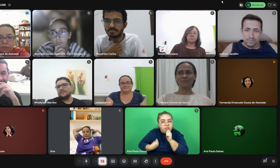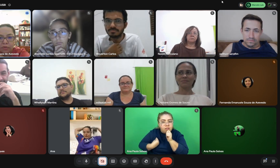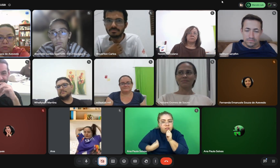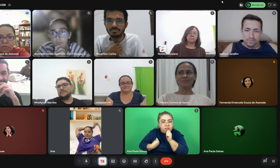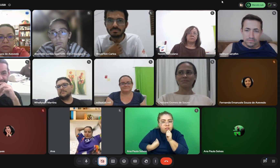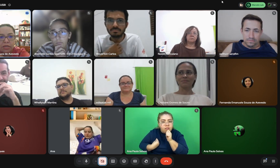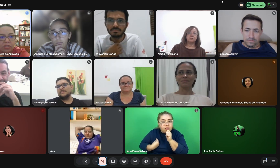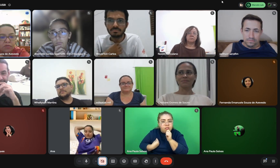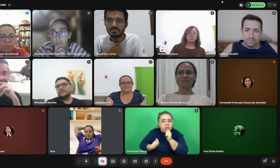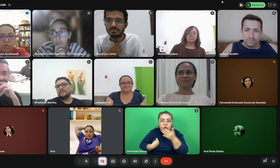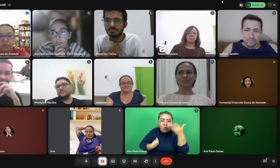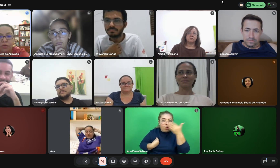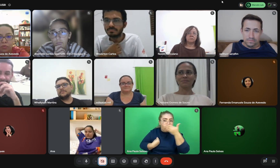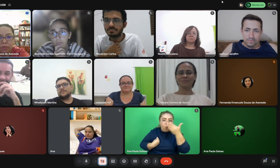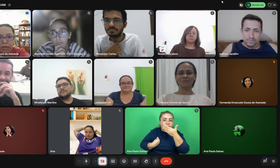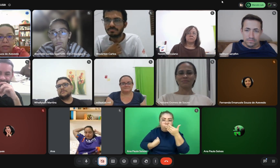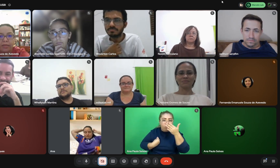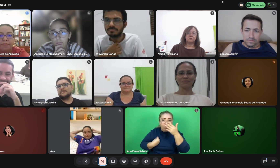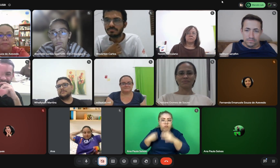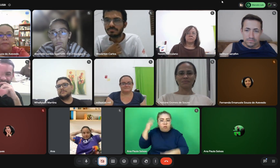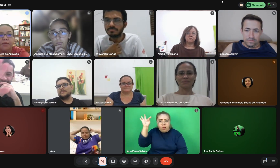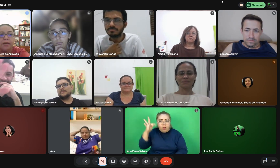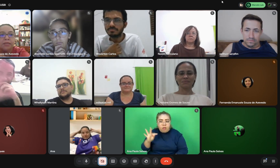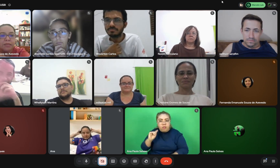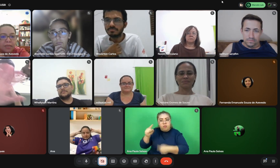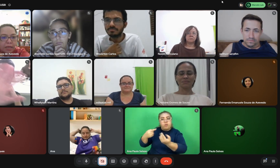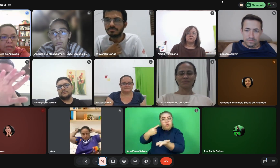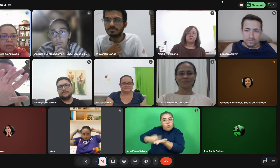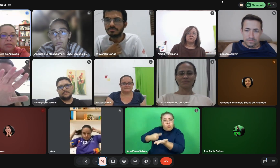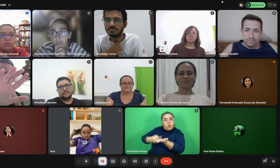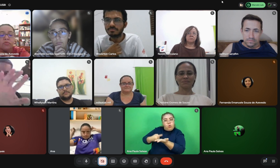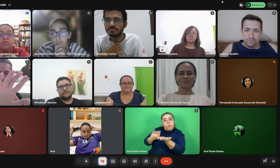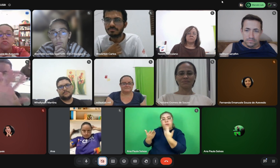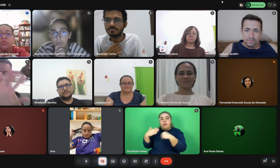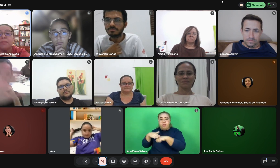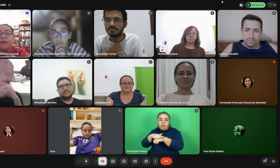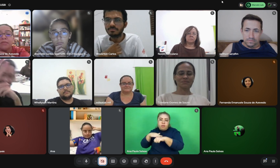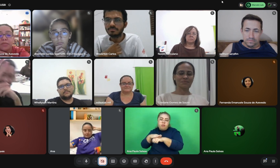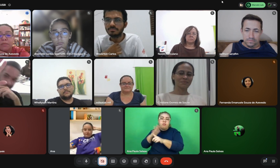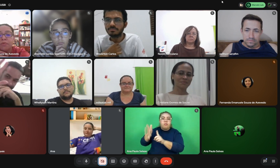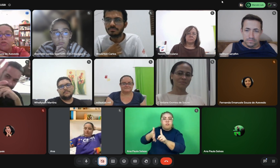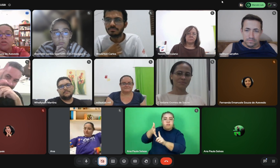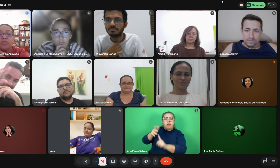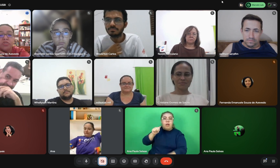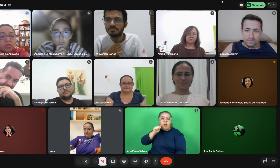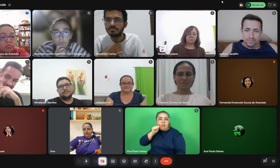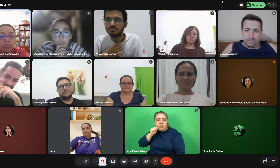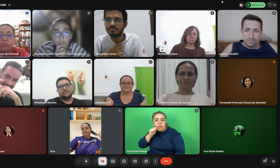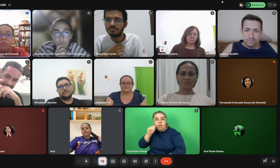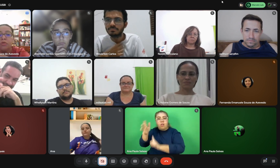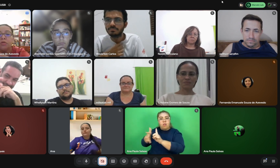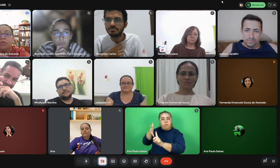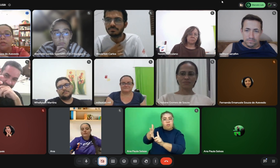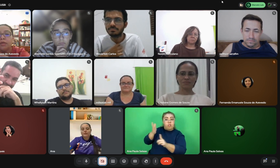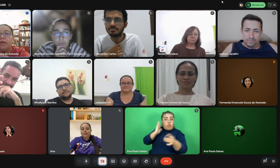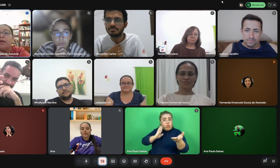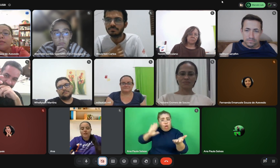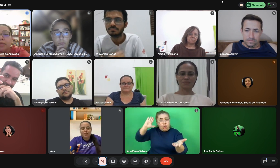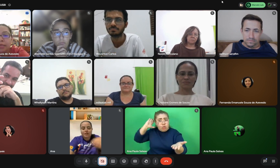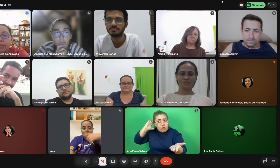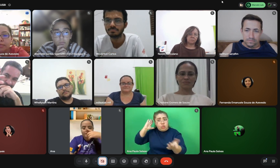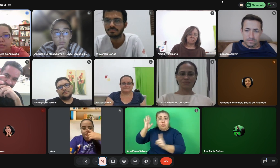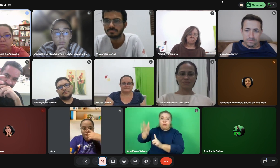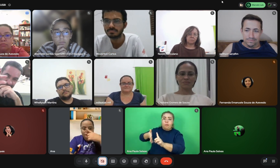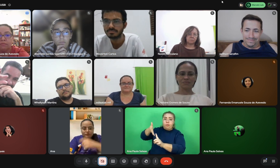Não estou vendo. Se a Tainá estiver, depois eu falo com ela. Andriele, os surdos que participam aí, Jadilson, né?